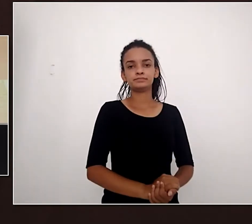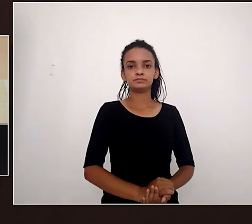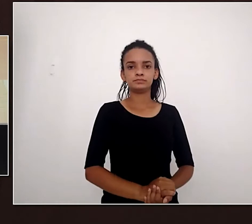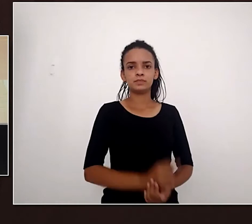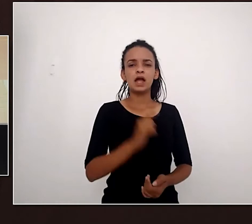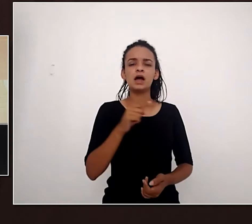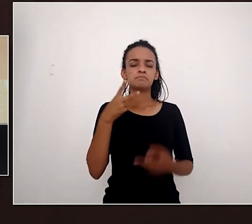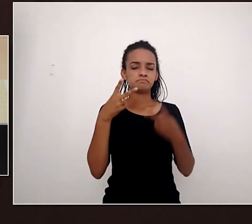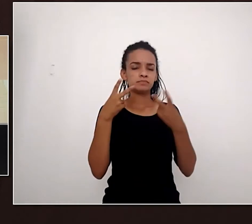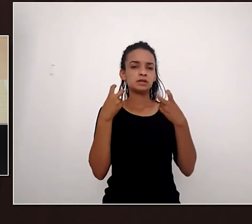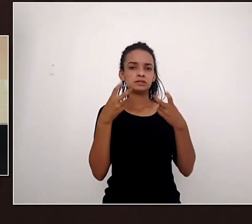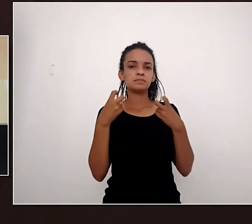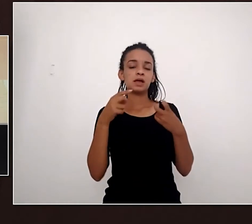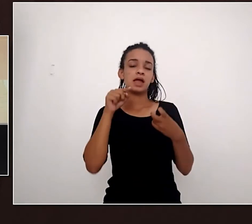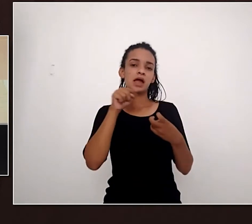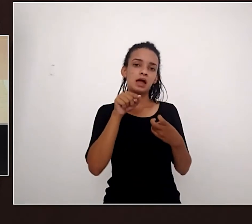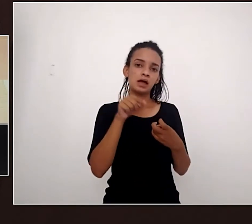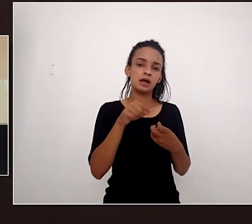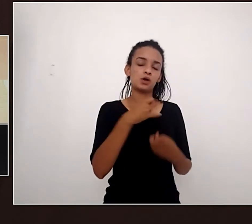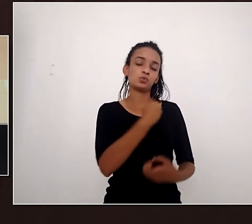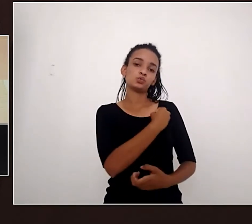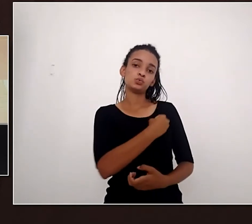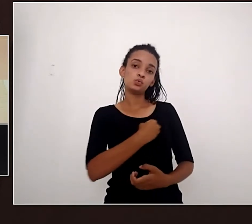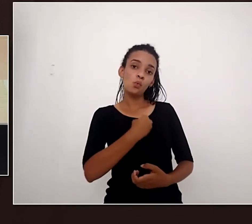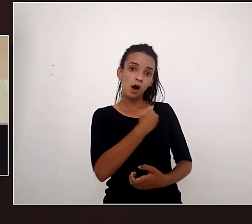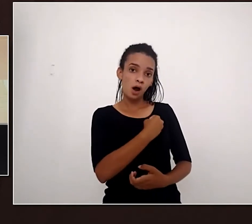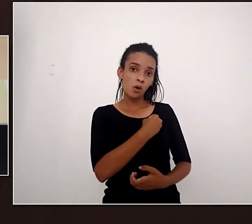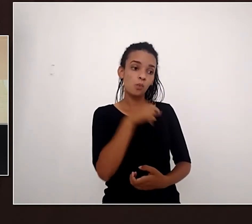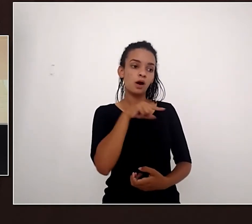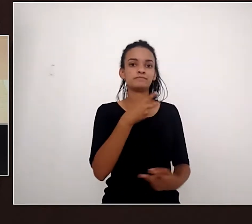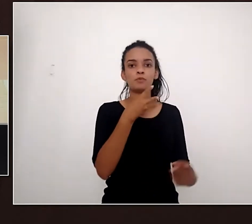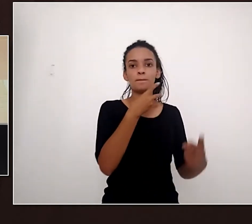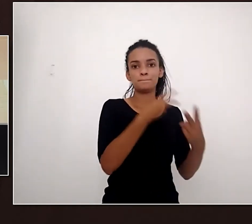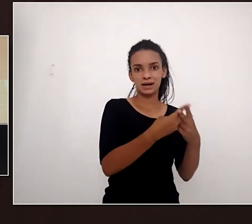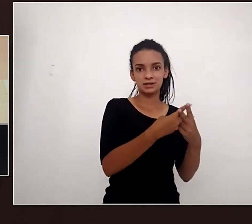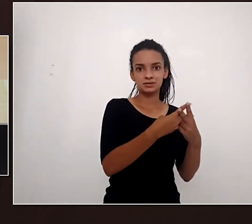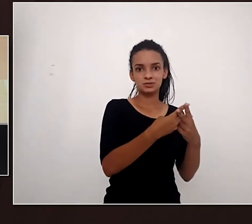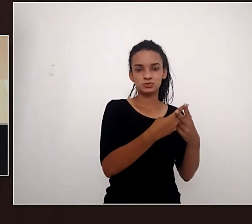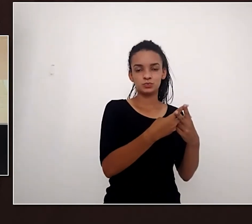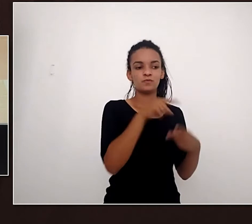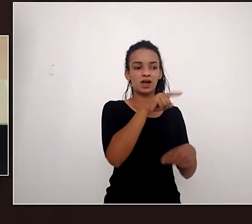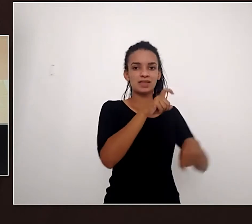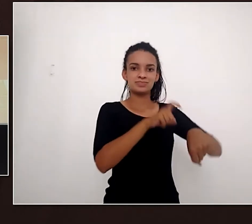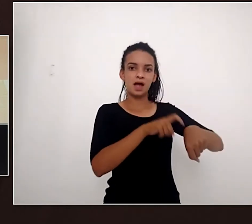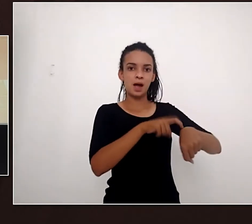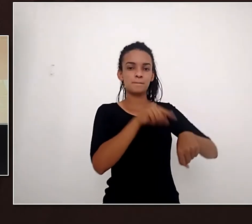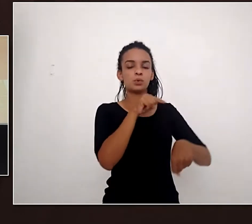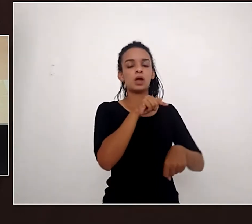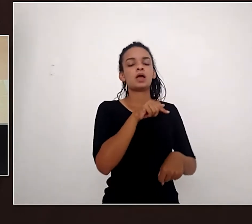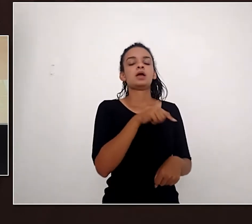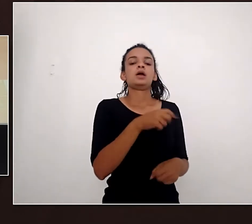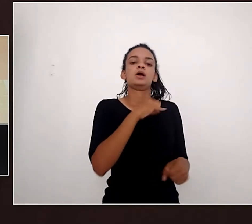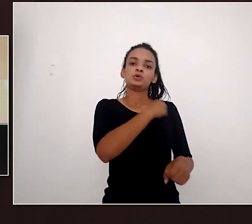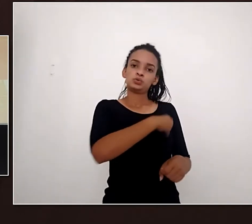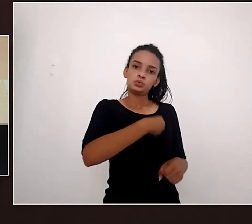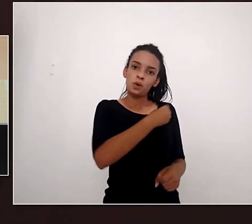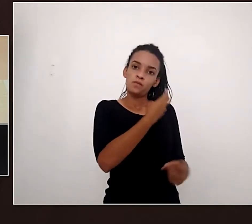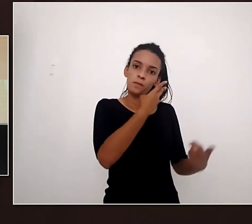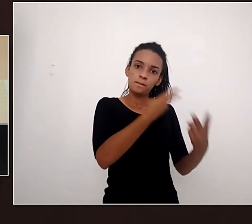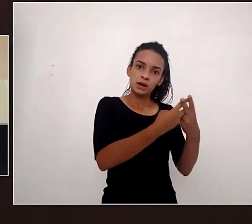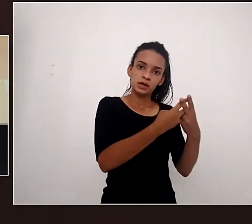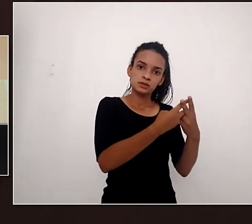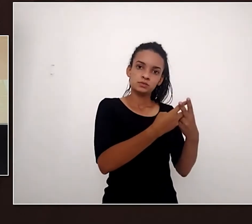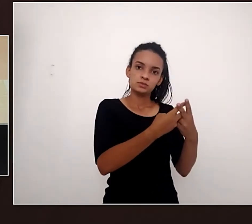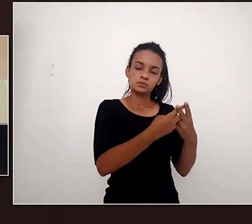que o apóstolo João foi exilado na terra de Pátimos para receber a revelação e escrever o livro